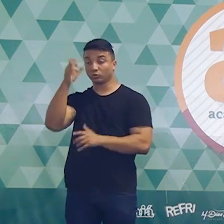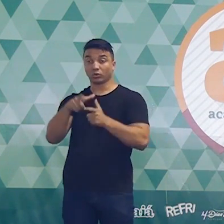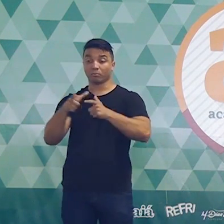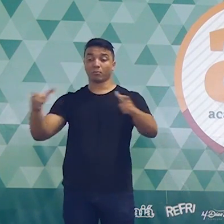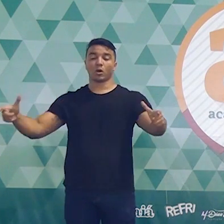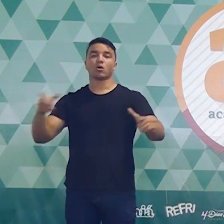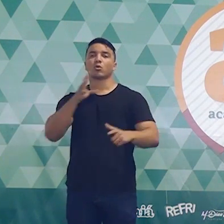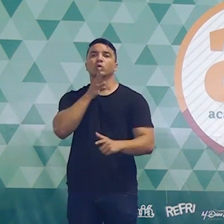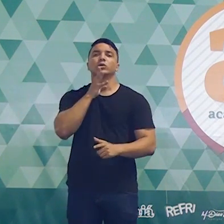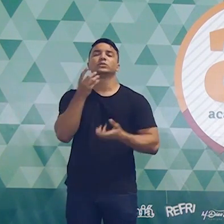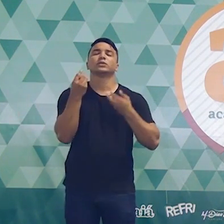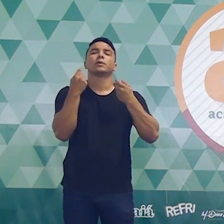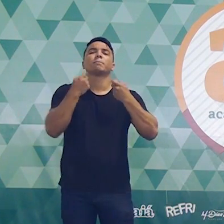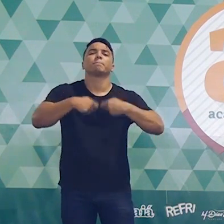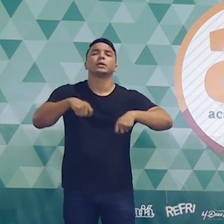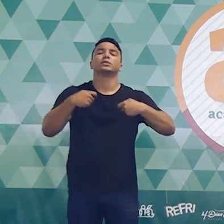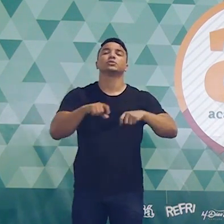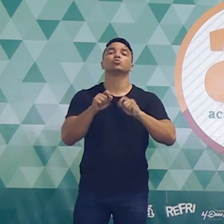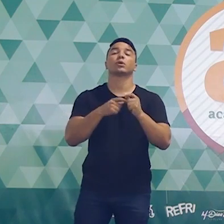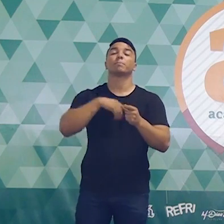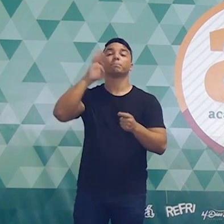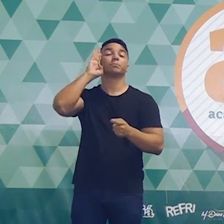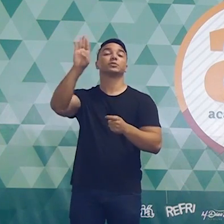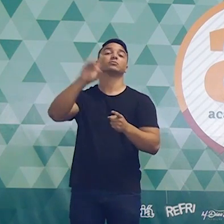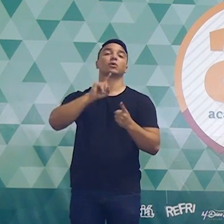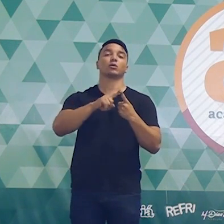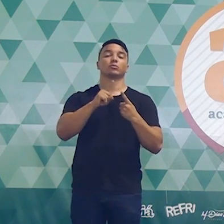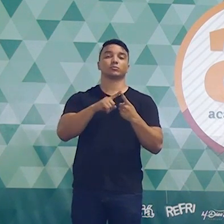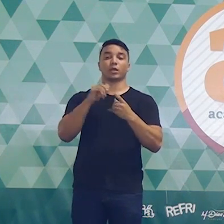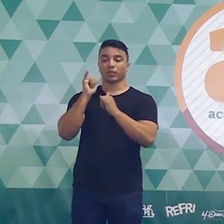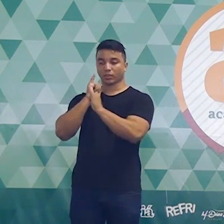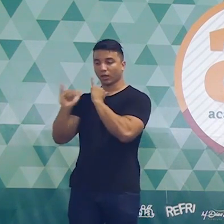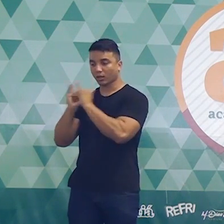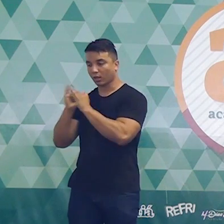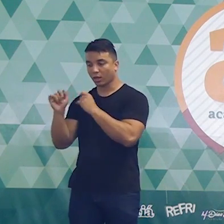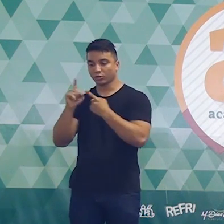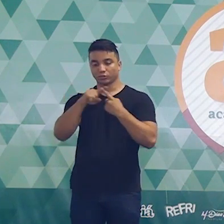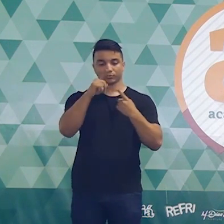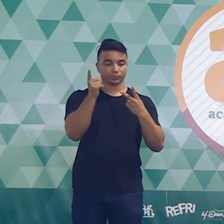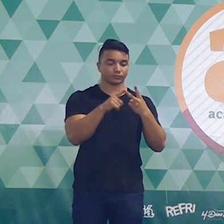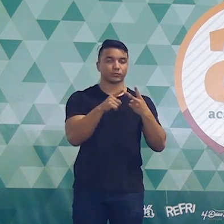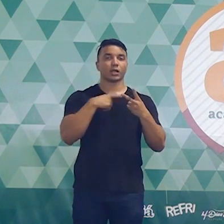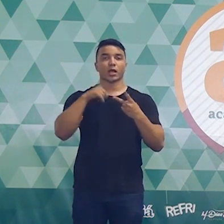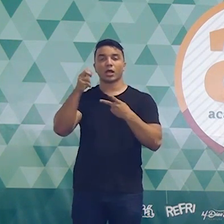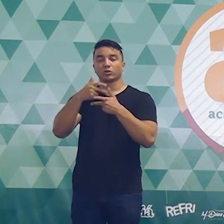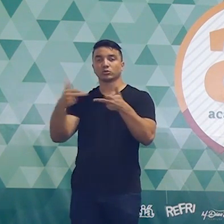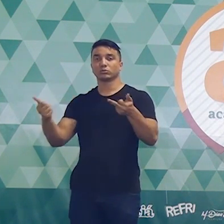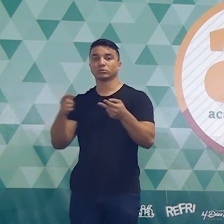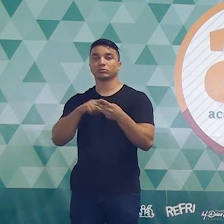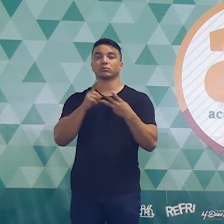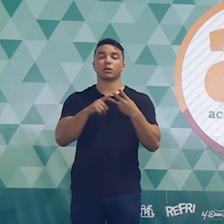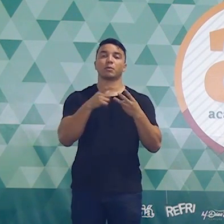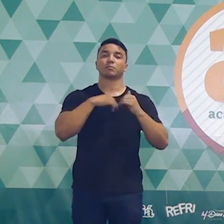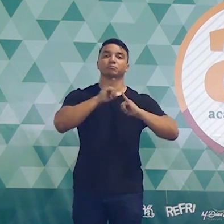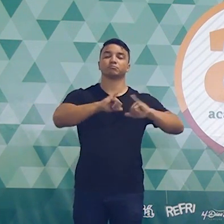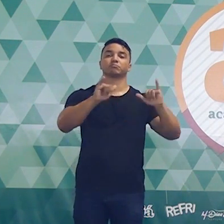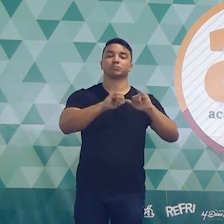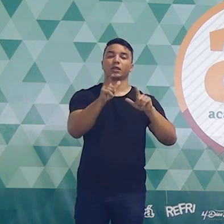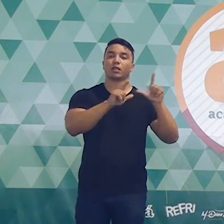campanhas. Quais são os veículos principais? A internet, né? As redes sociais e a